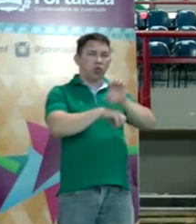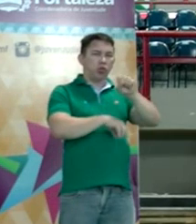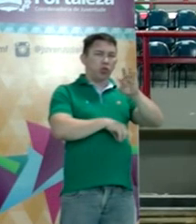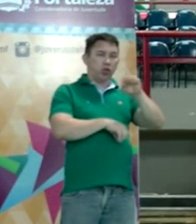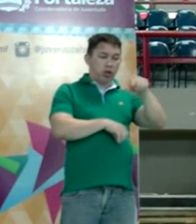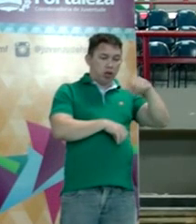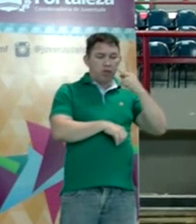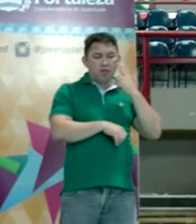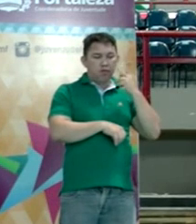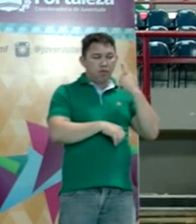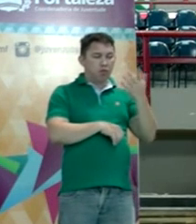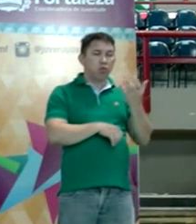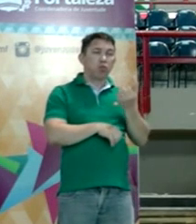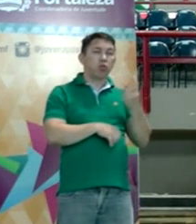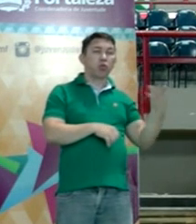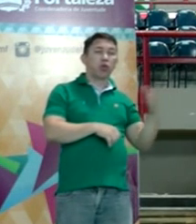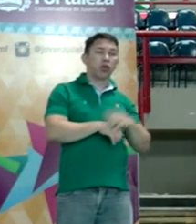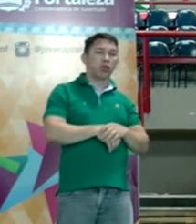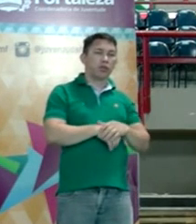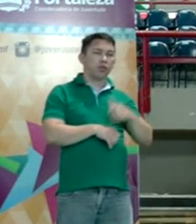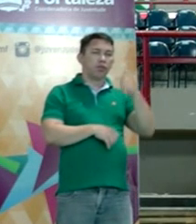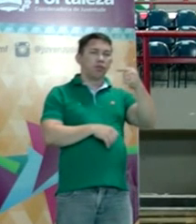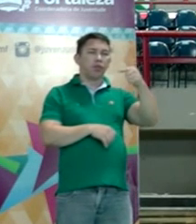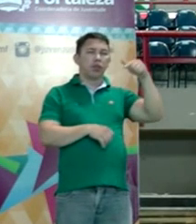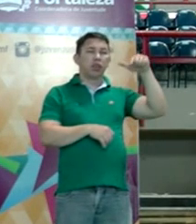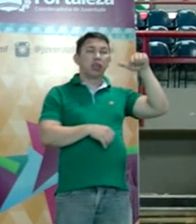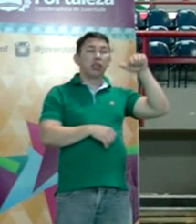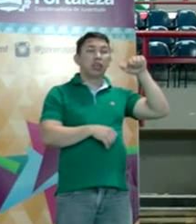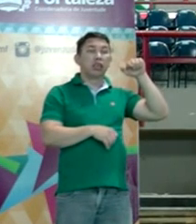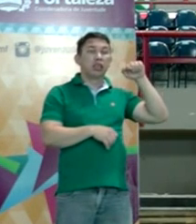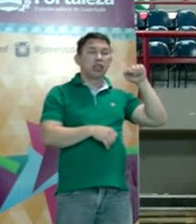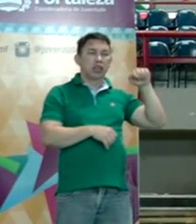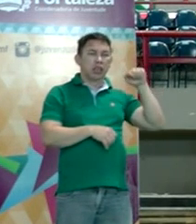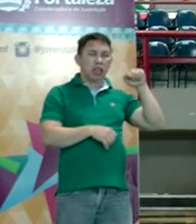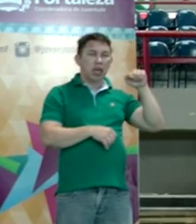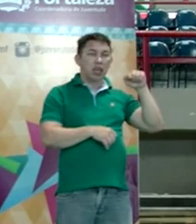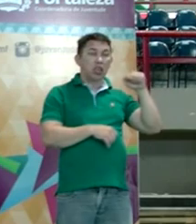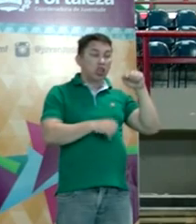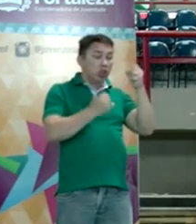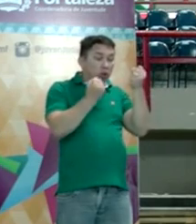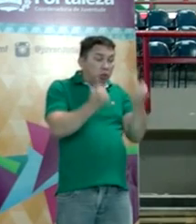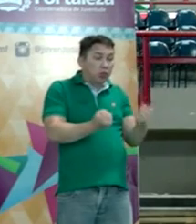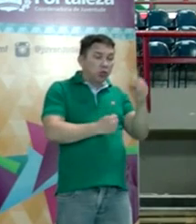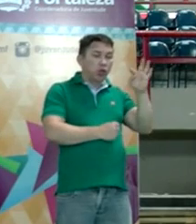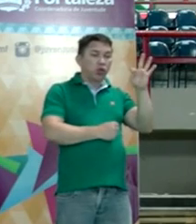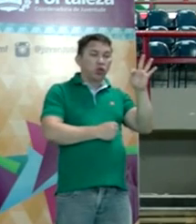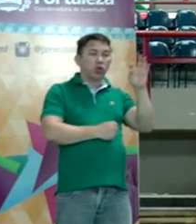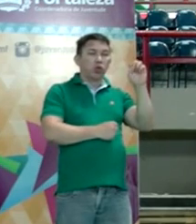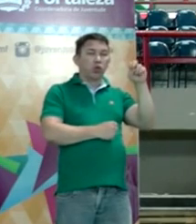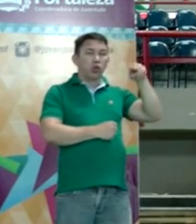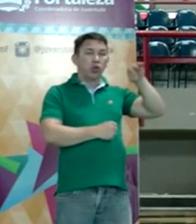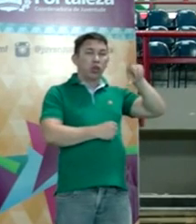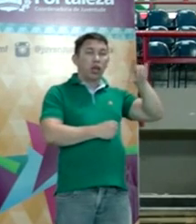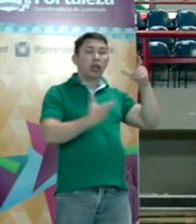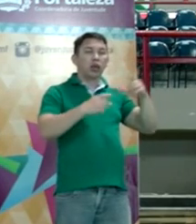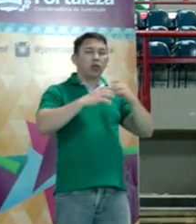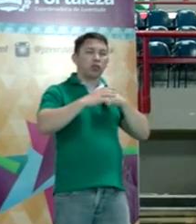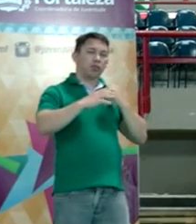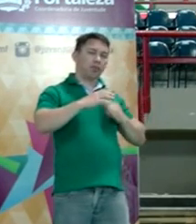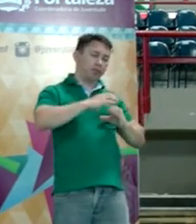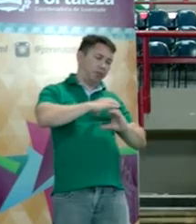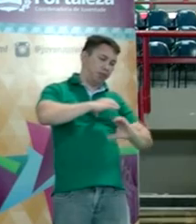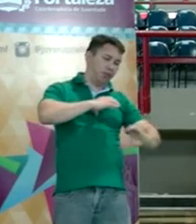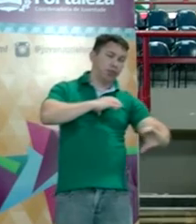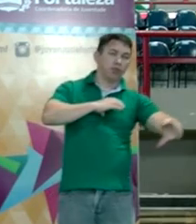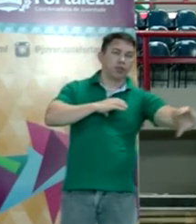de Fortaleza 27 toneladas de lixo só dos esgotos. Lixo que não devia estar lá. Por